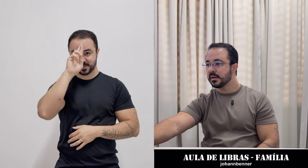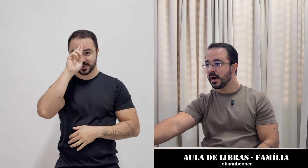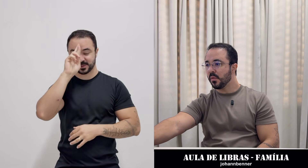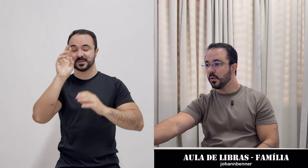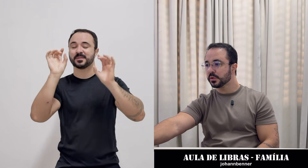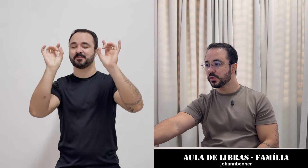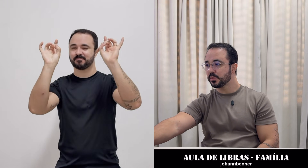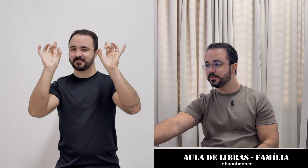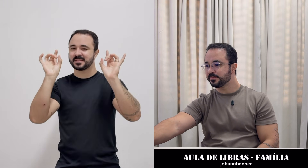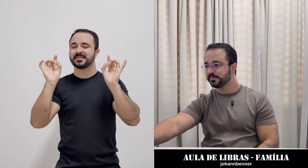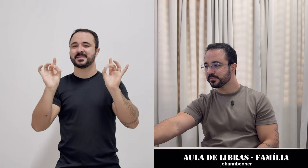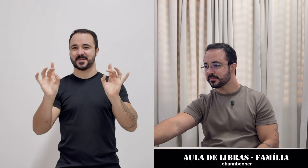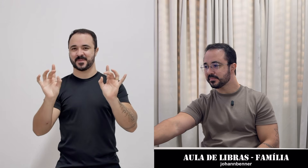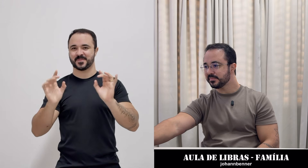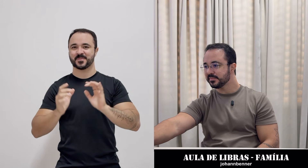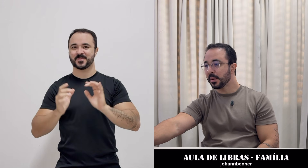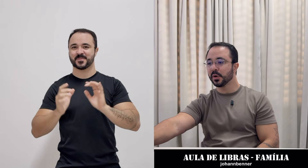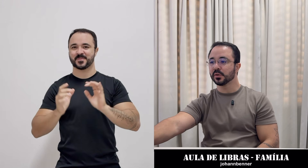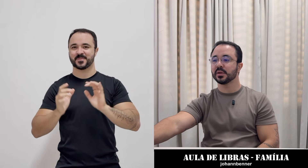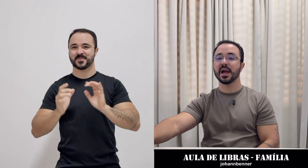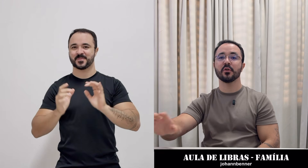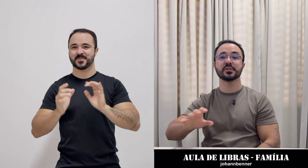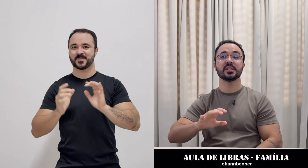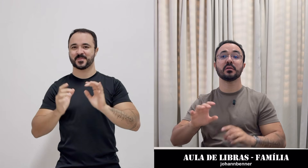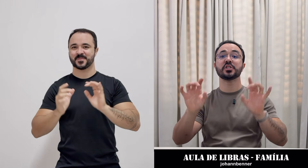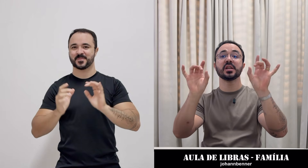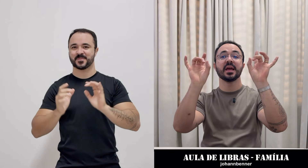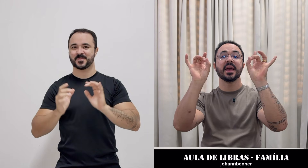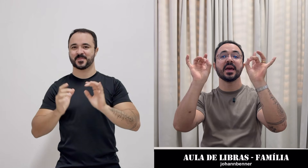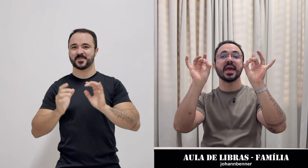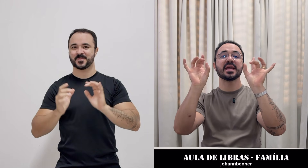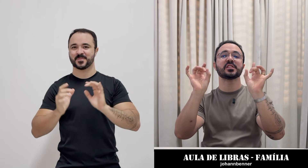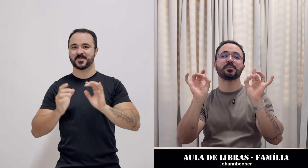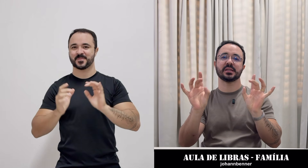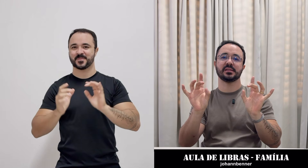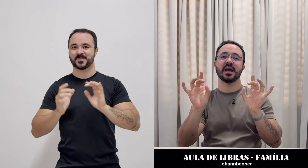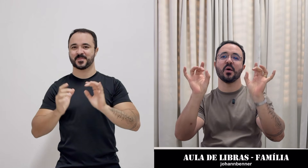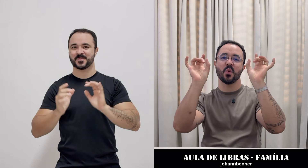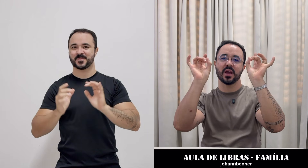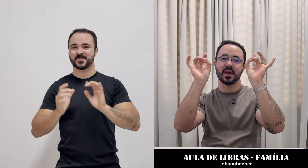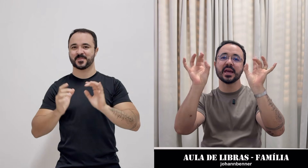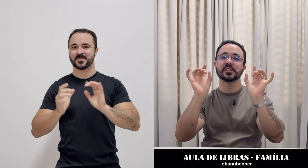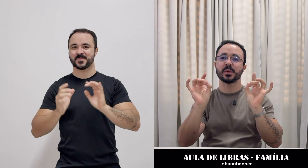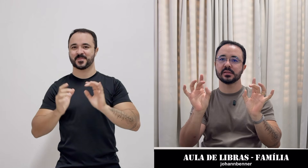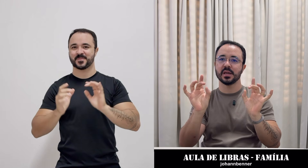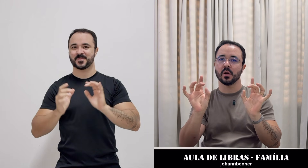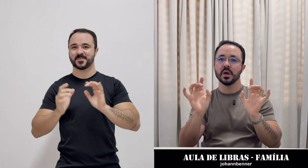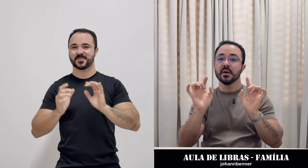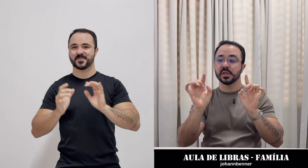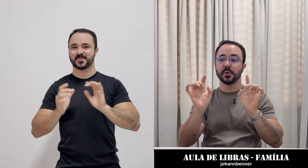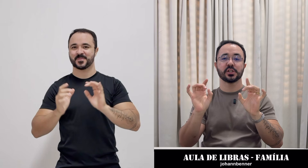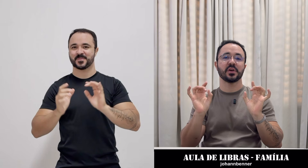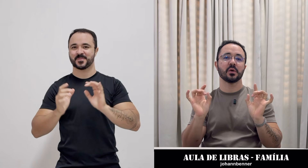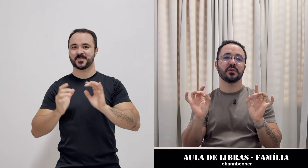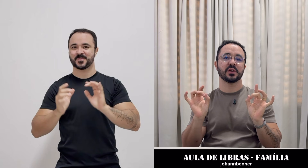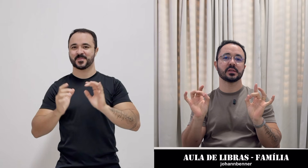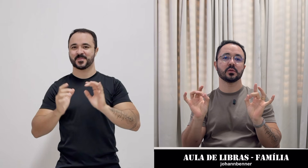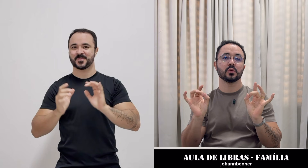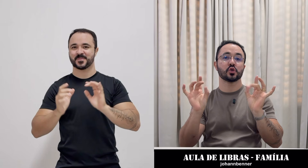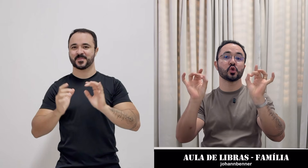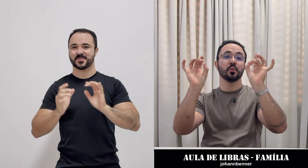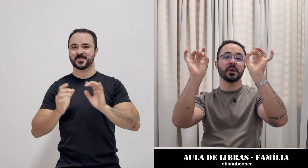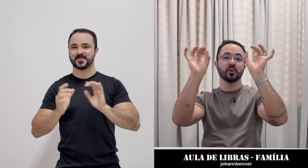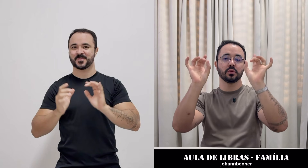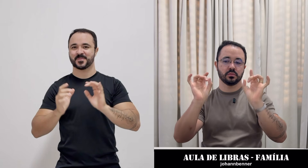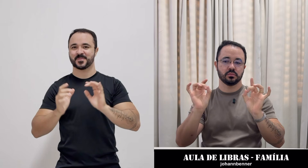Organizar, almoço. Pronto. E agora o sinal de especial. Especial. Você pode ver alguém